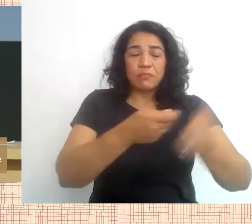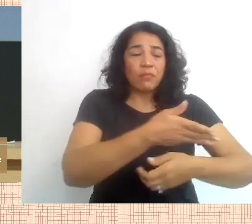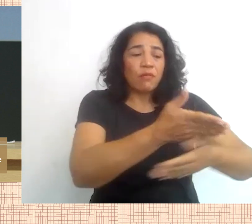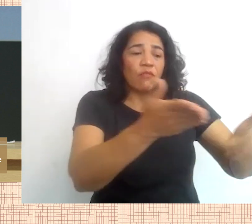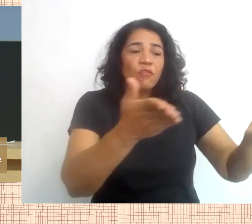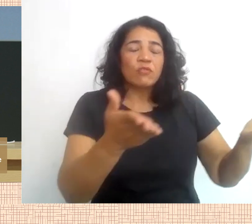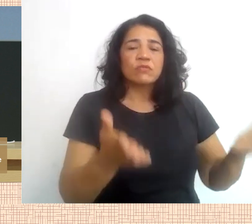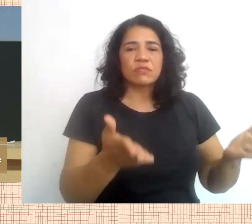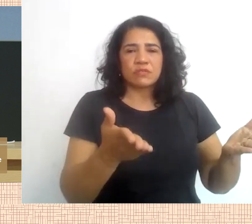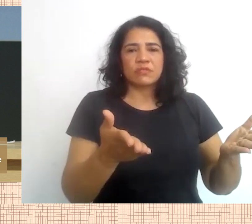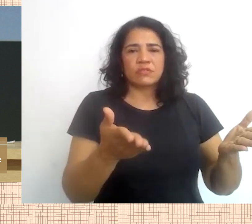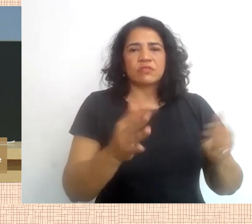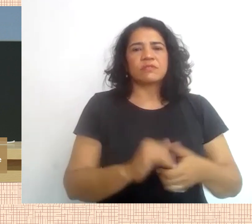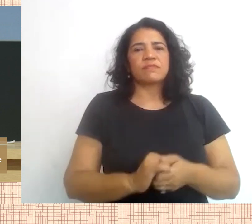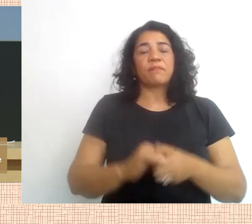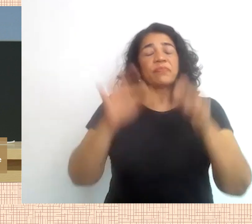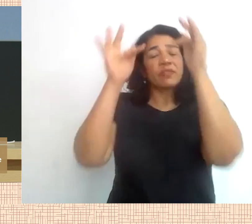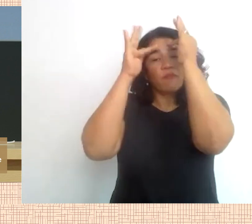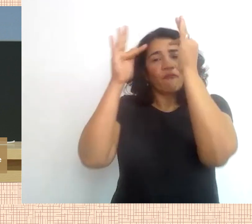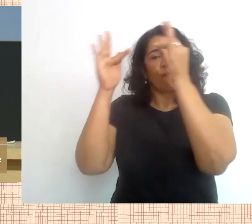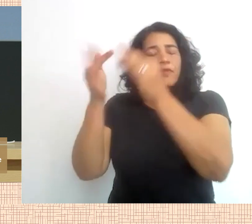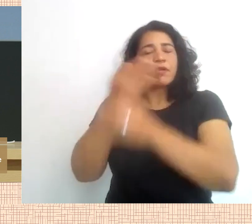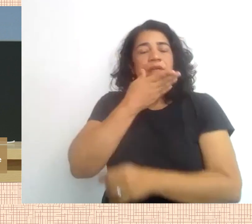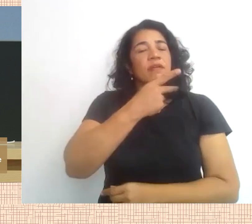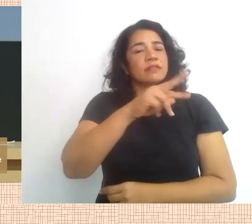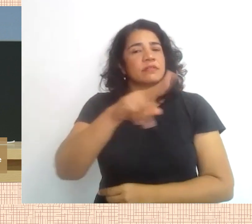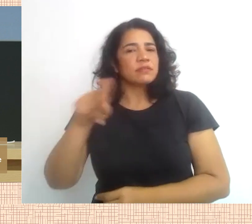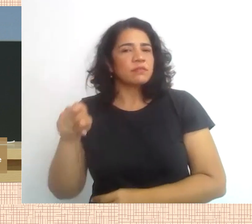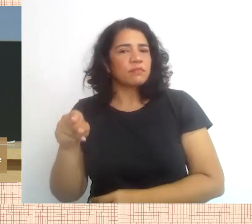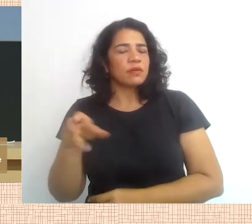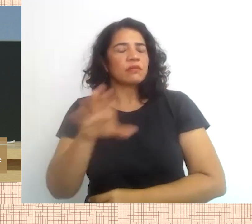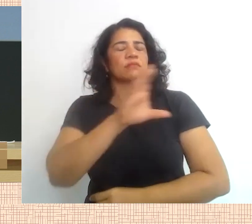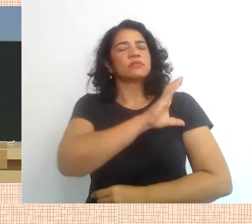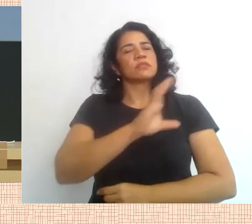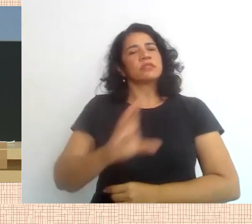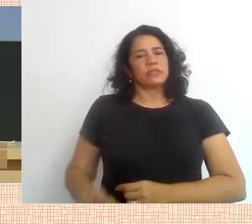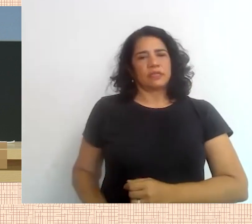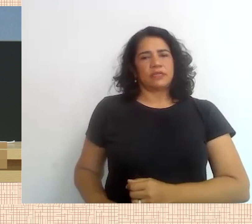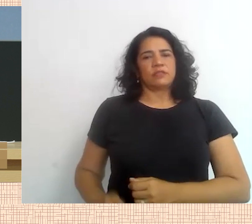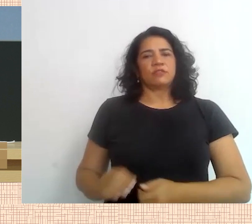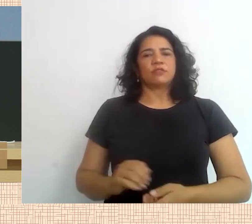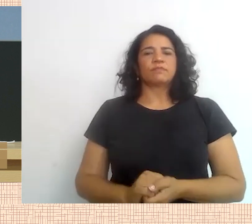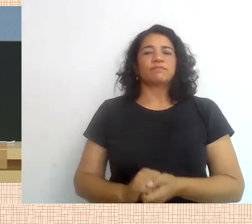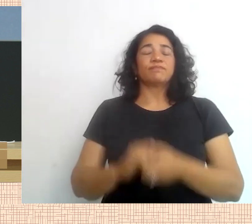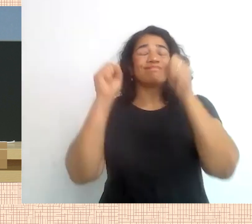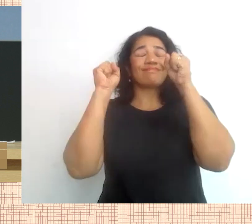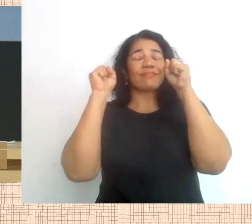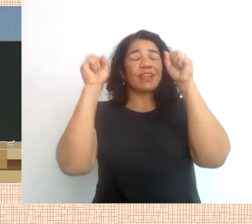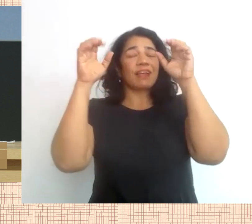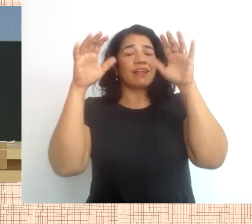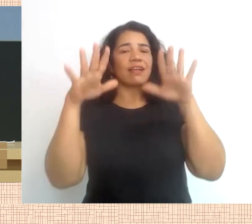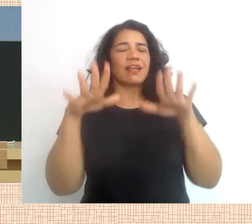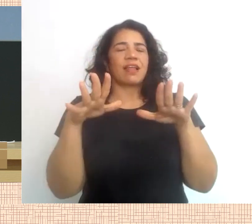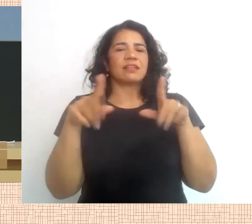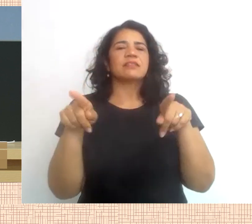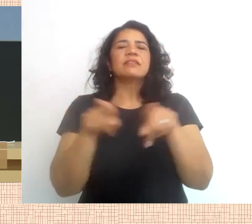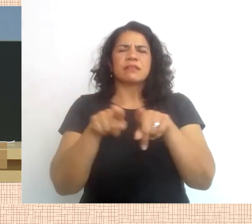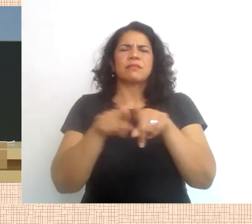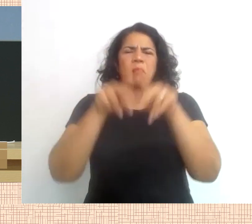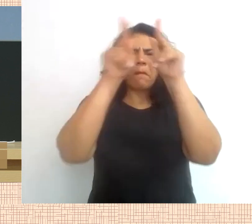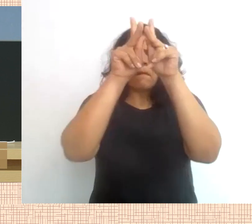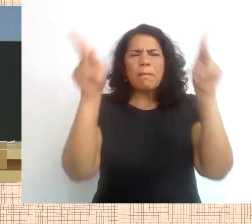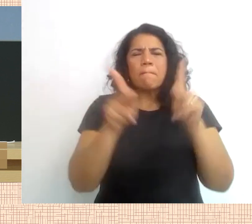Primeiro vou comentar Paulo, apóstolo de Cristo Jesus. Irmãos, que